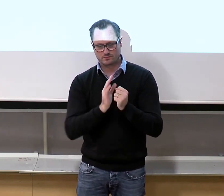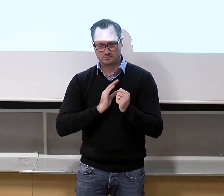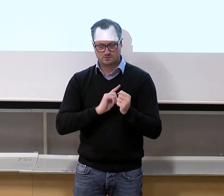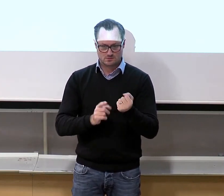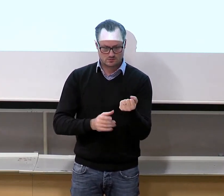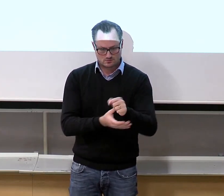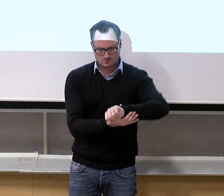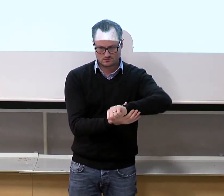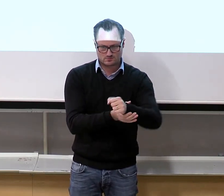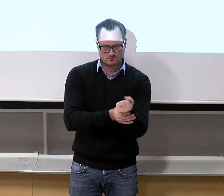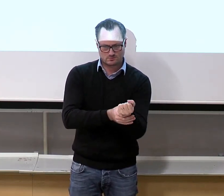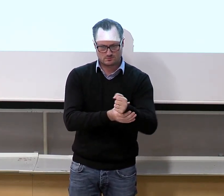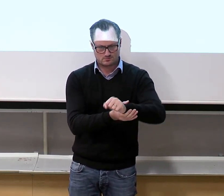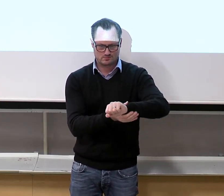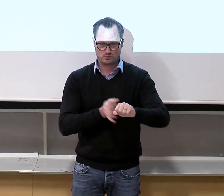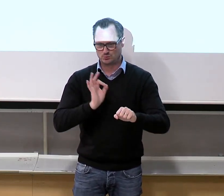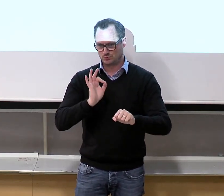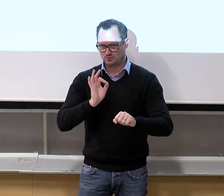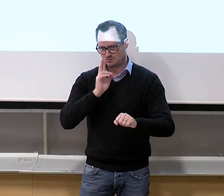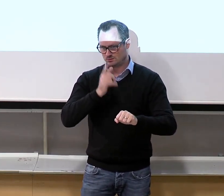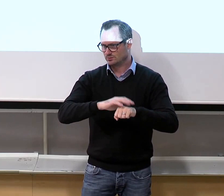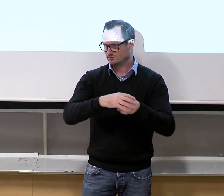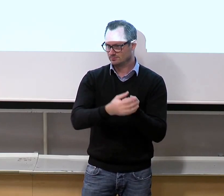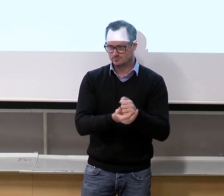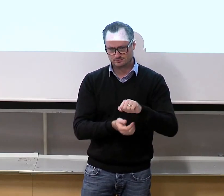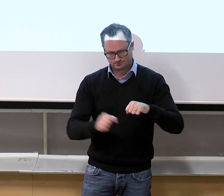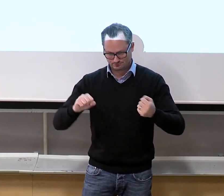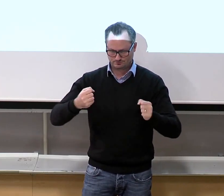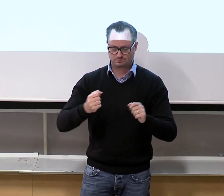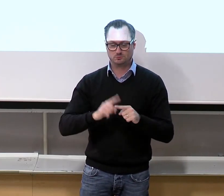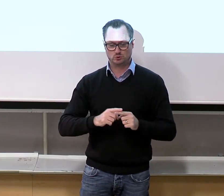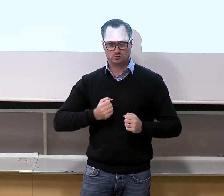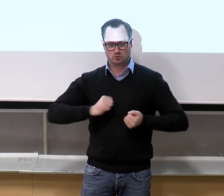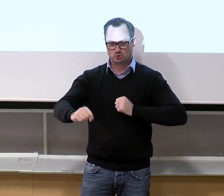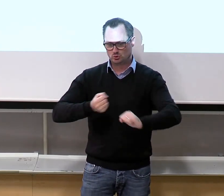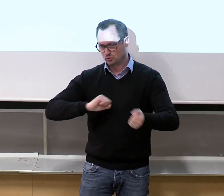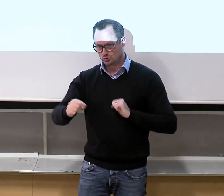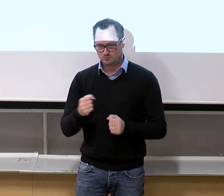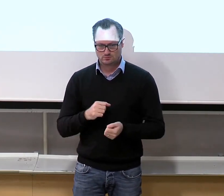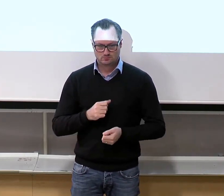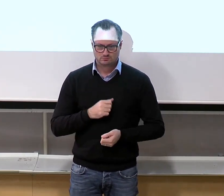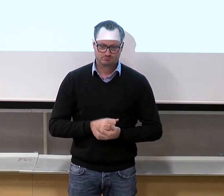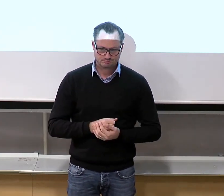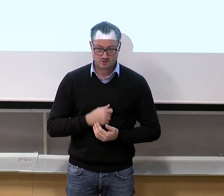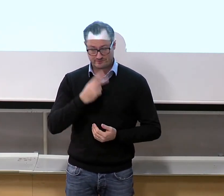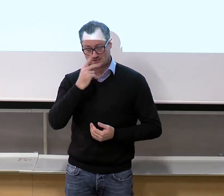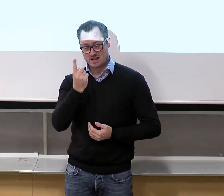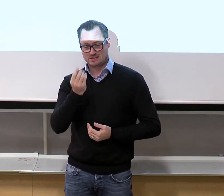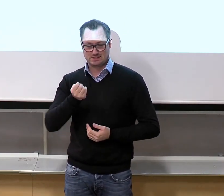öppen till exempel. Och även hur den vrider sig är en viktig del. Alltså hur man rör på